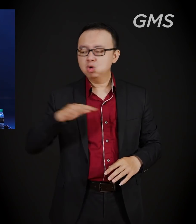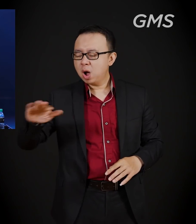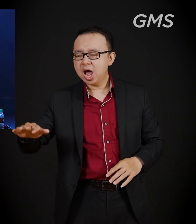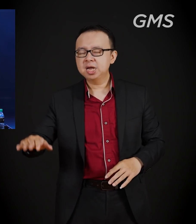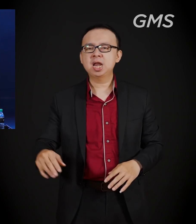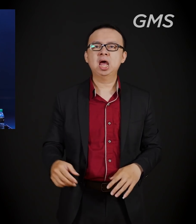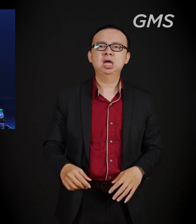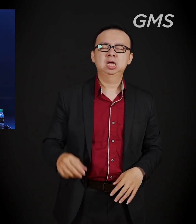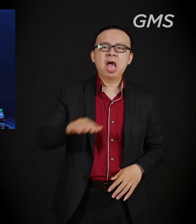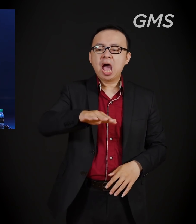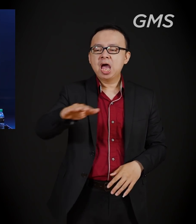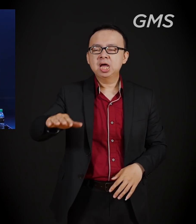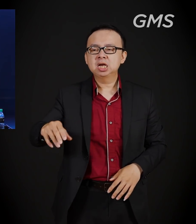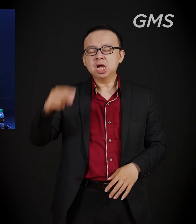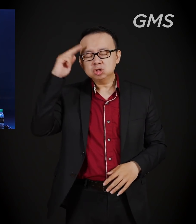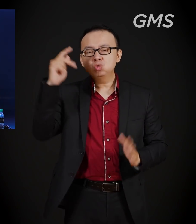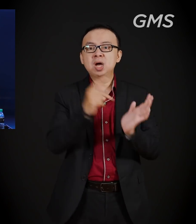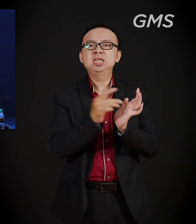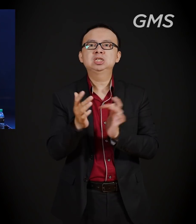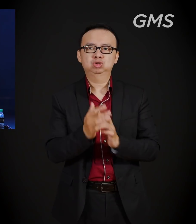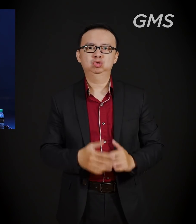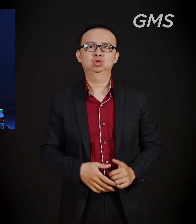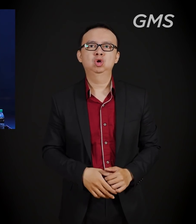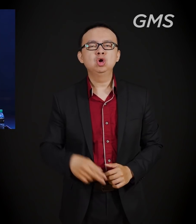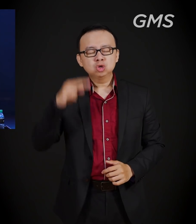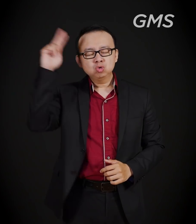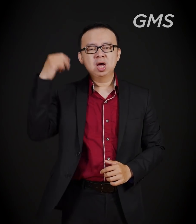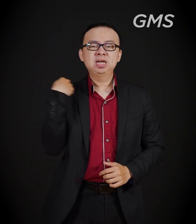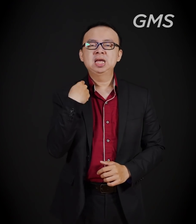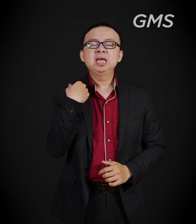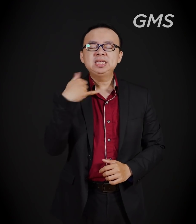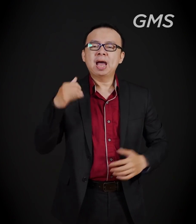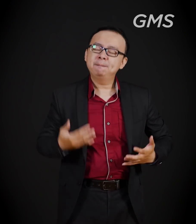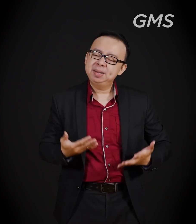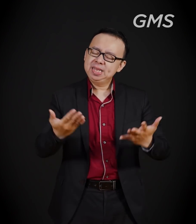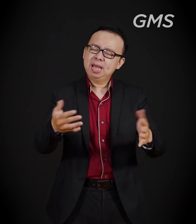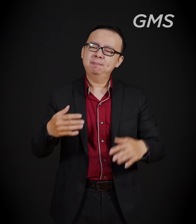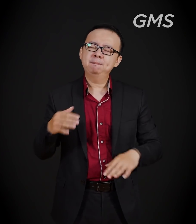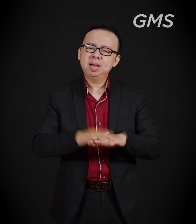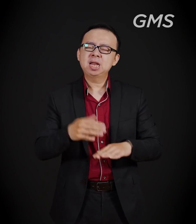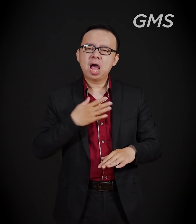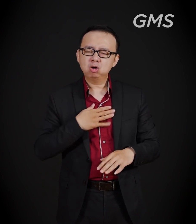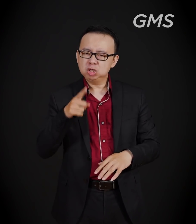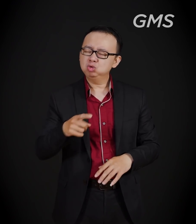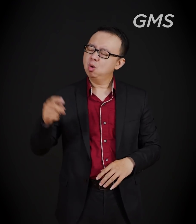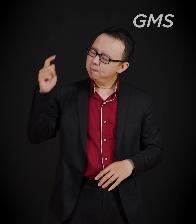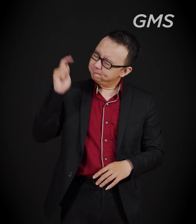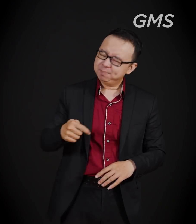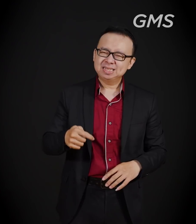Yesus, aku hamba Tuhan. Pokoknya aku percaya yang Tuhan sediakan bagiku pasti akan terjadi. Yang sudah katakan amin.